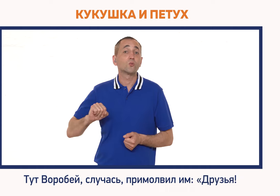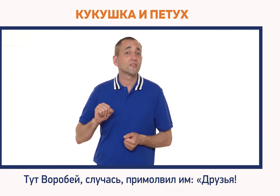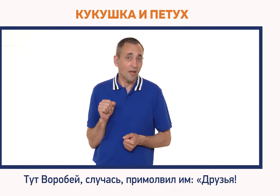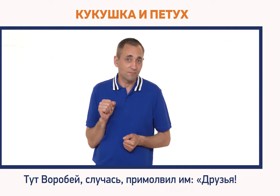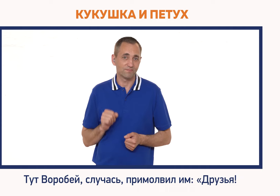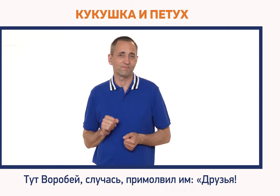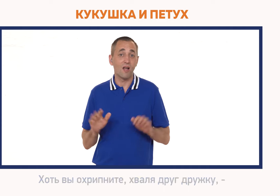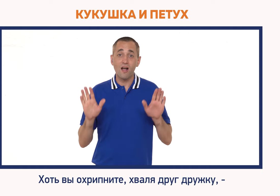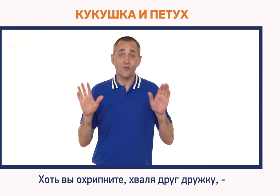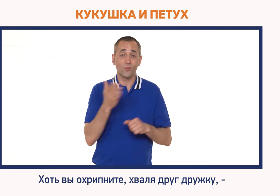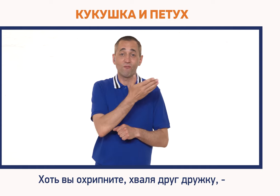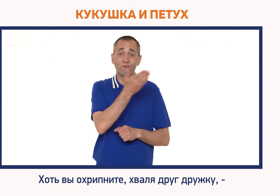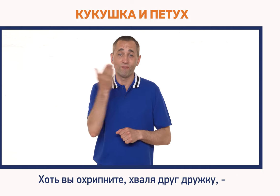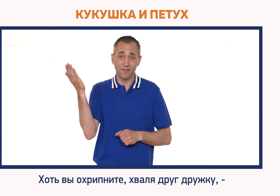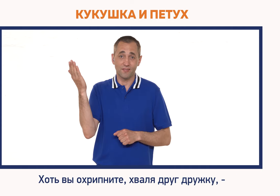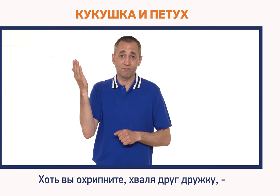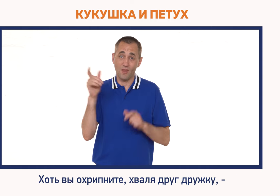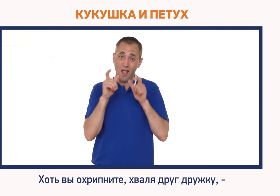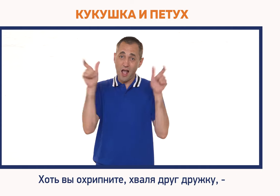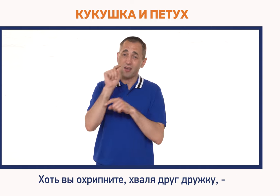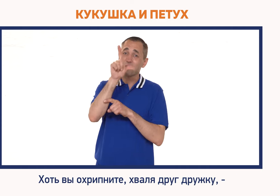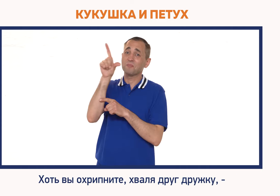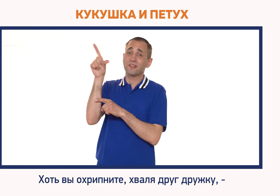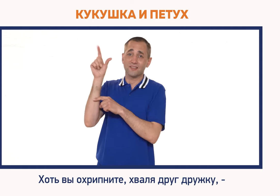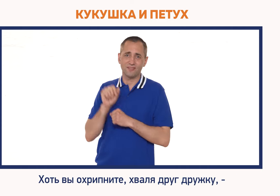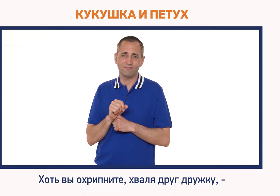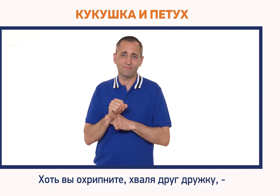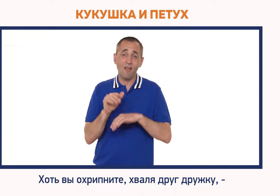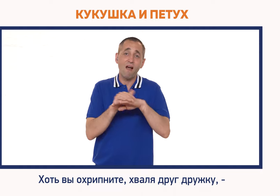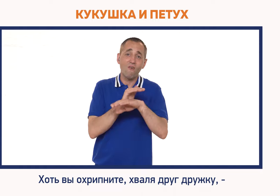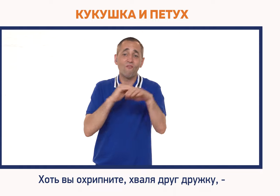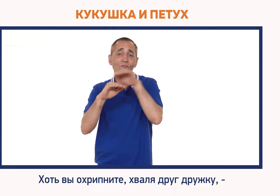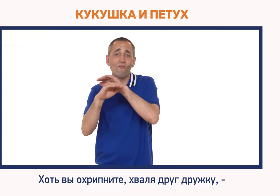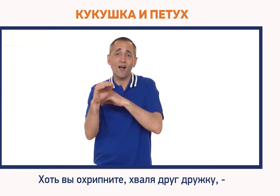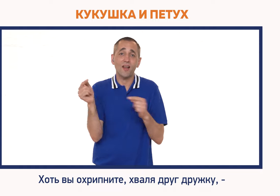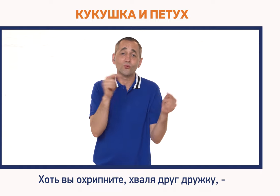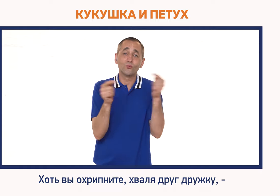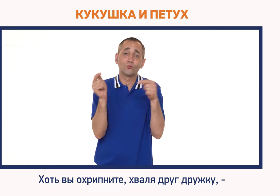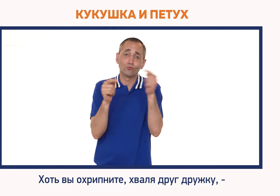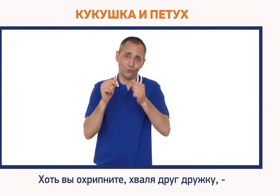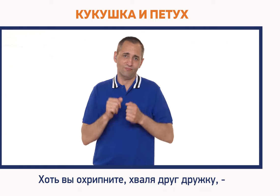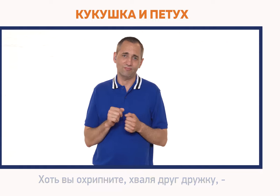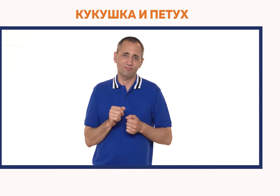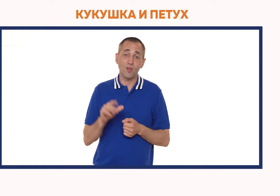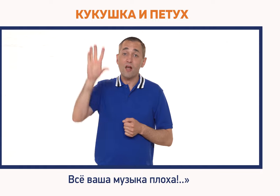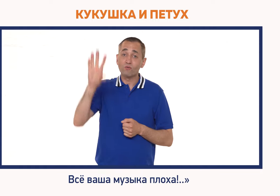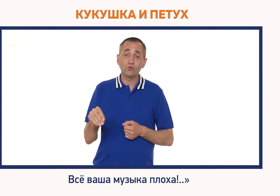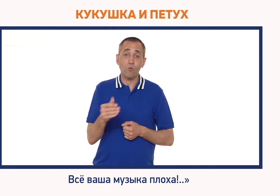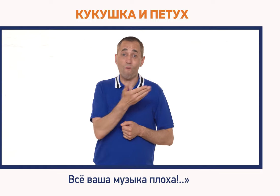Друзья, хоть вы охрипните, хваля друг дружку, все